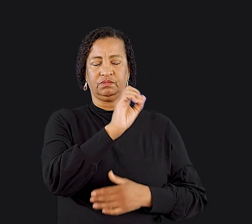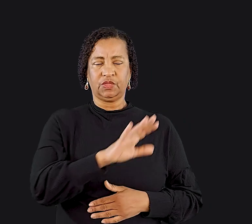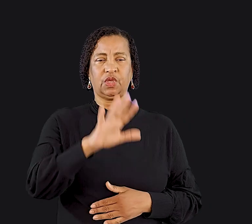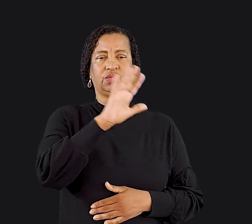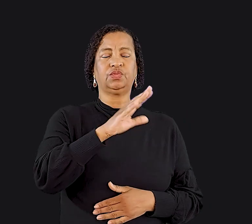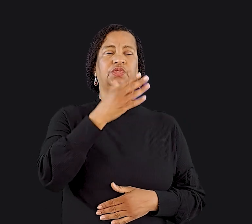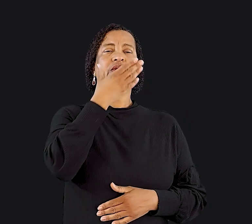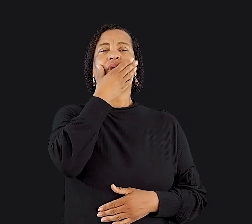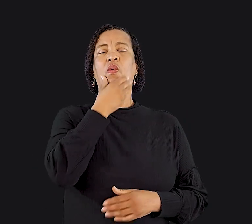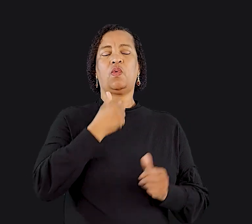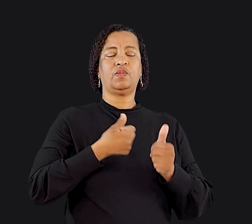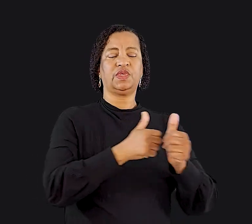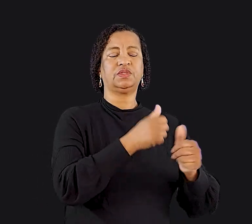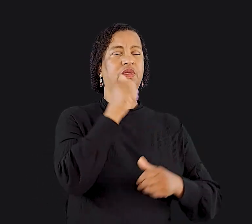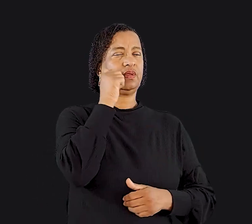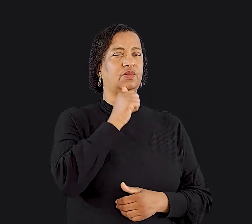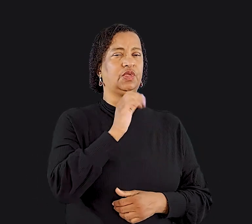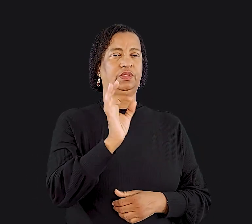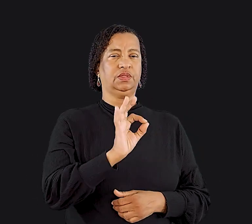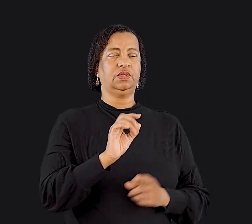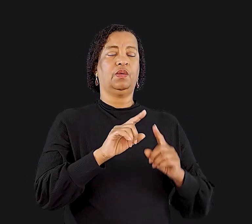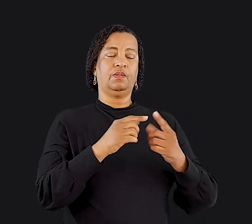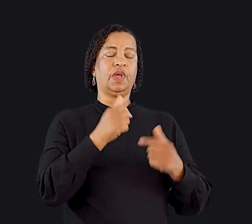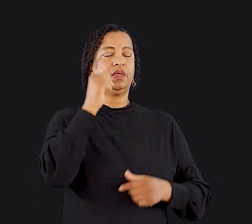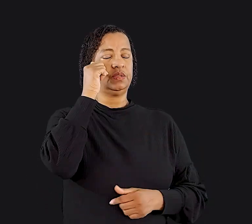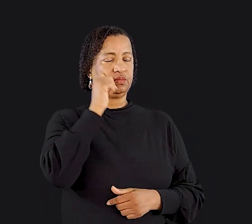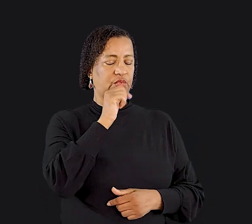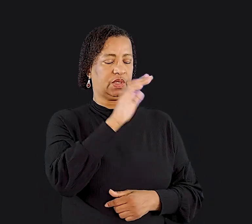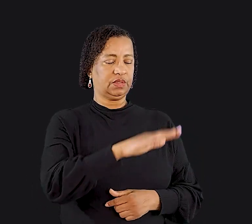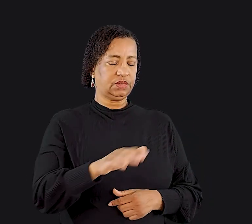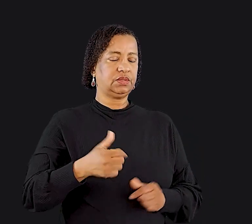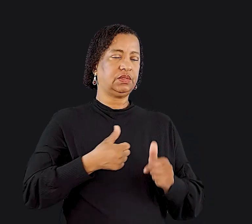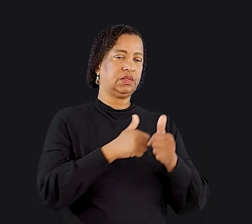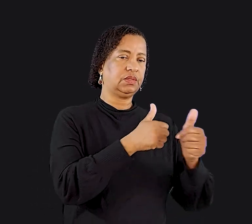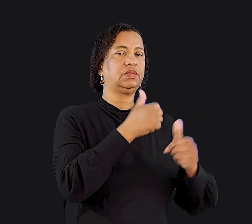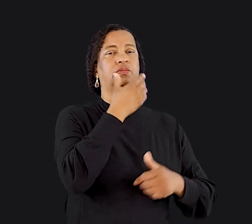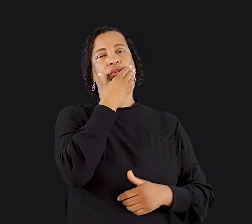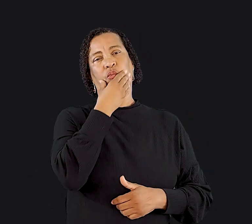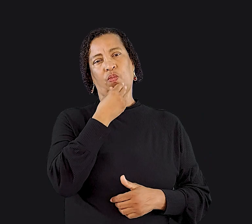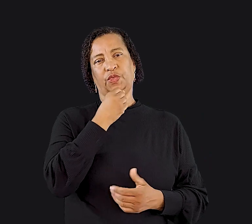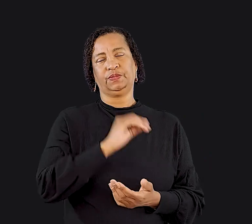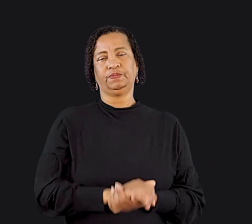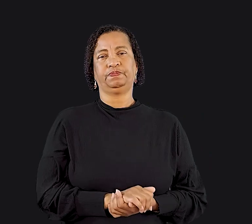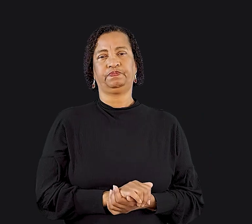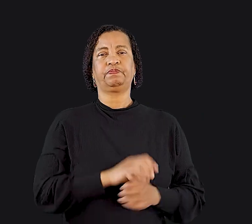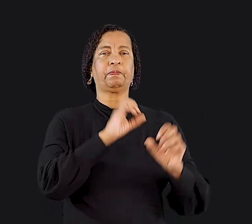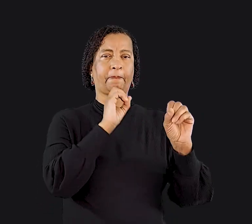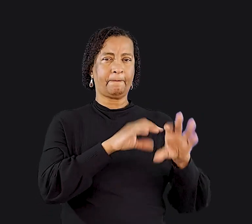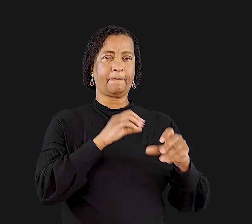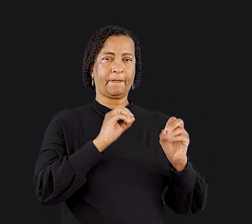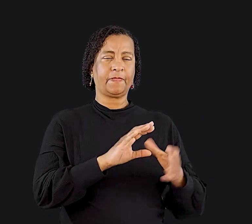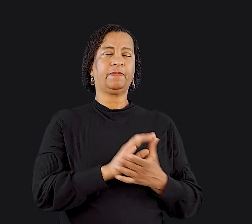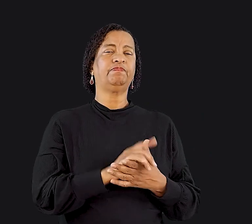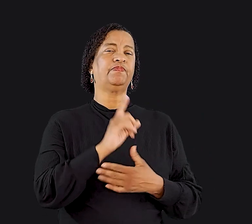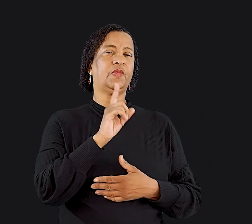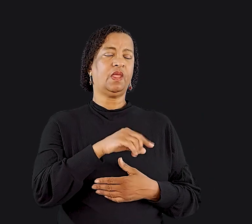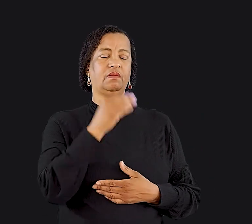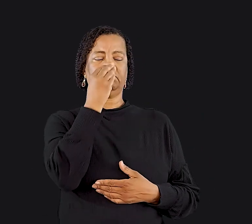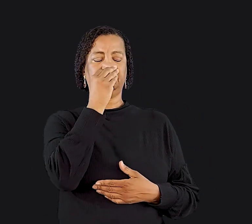geral, homens não seguem mulheres, mas mulheres e crianças seguem homens. Este ensinamento é totalmente